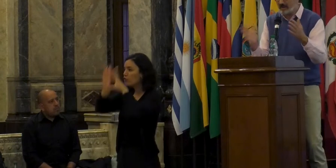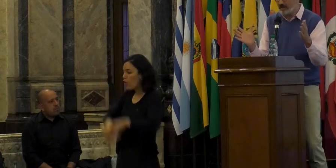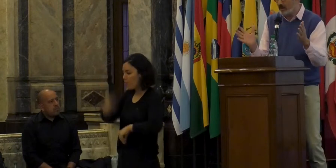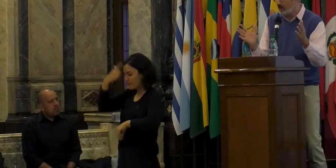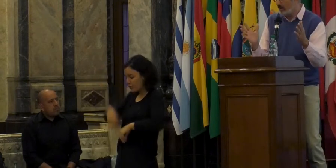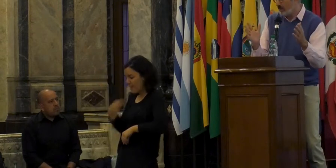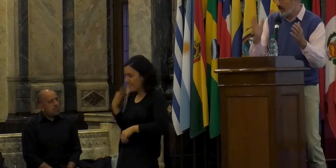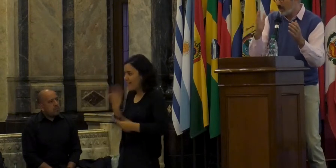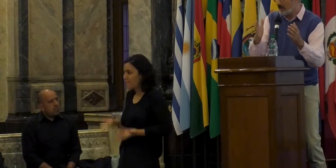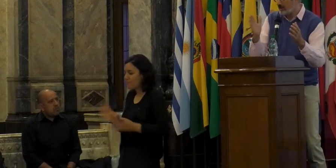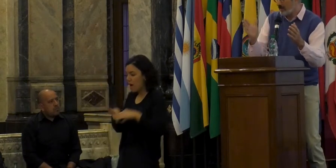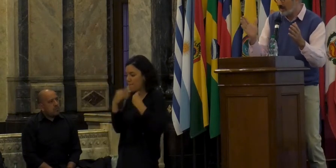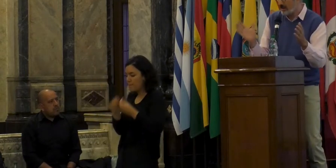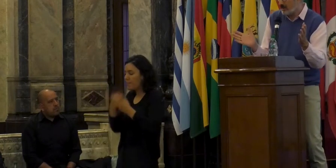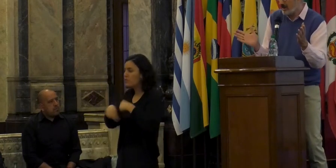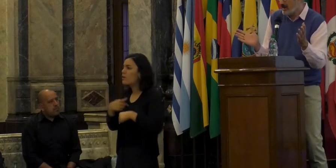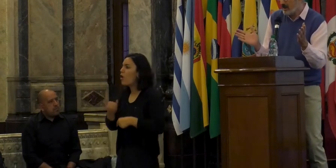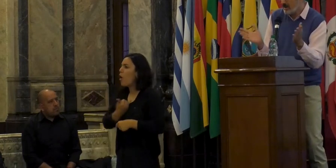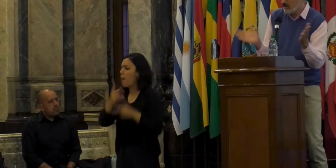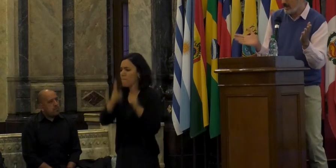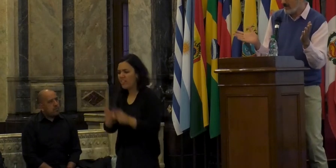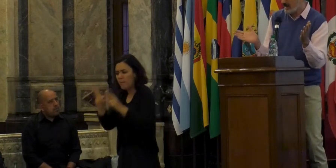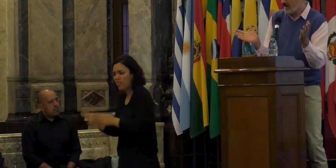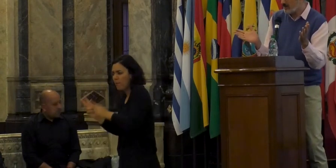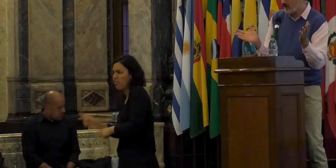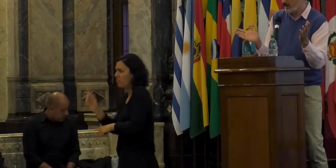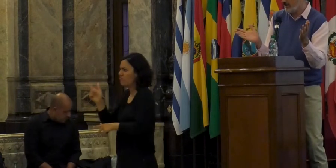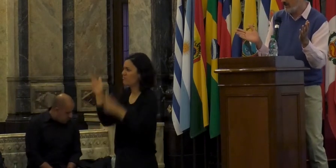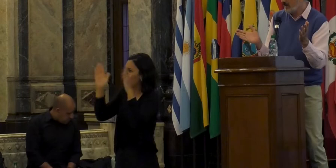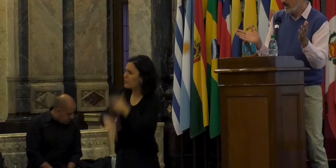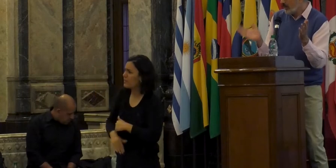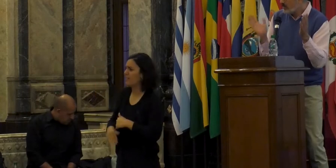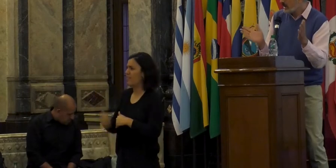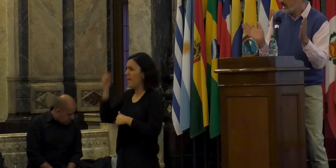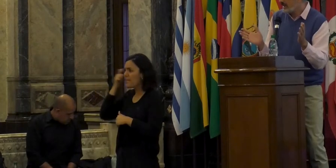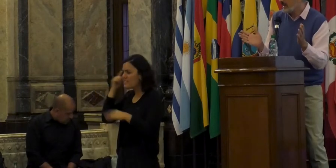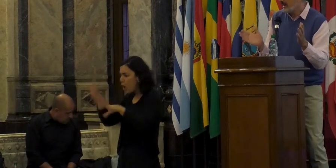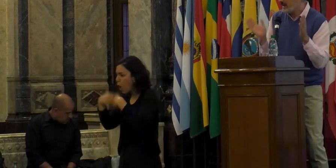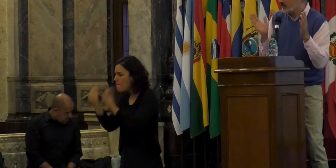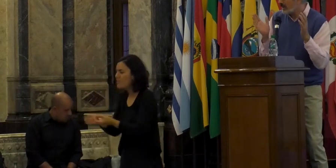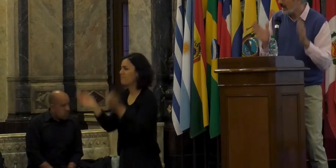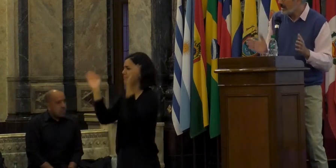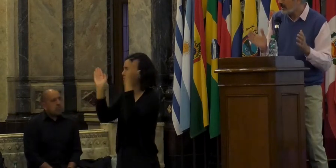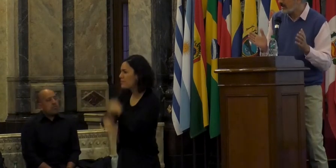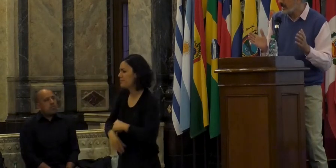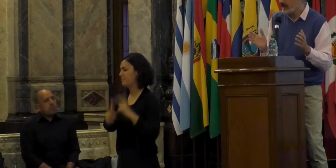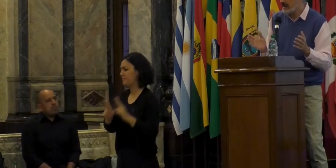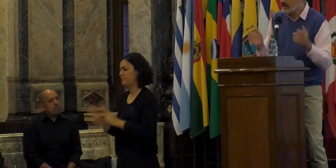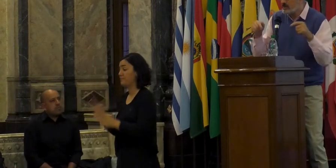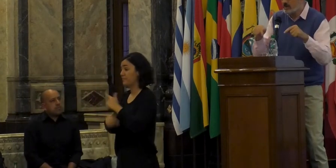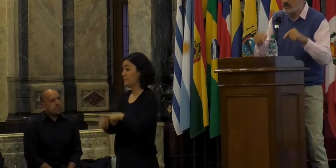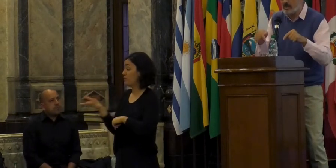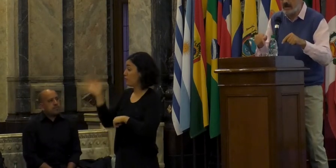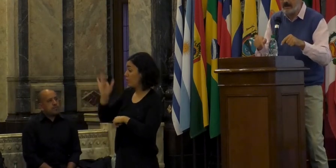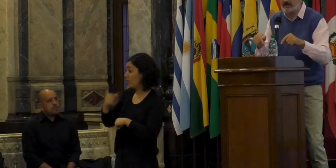vamos fragmentando una cosa, otra cosa, otra cosa? No tenemos la experiencia del sujeto. Justamente el campo de la vida cotidiana